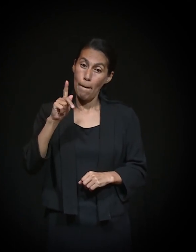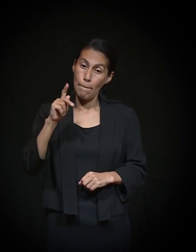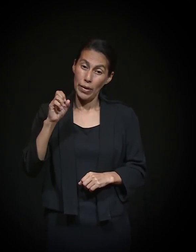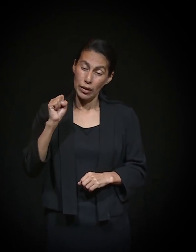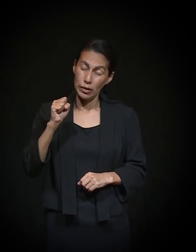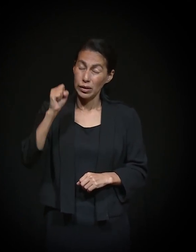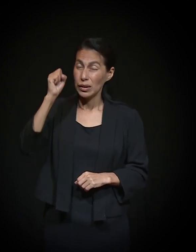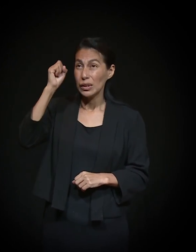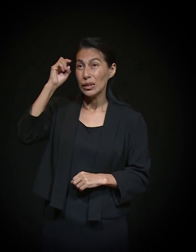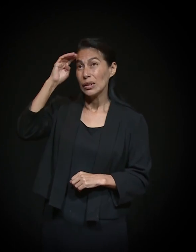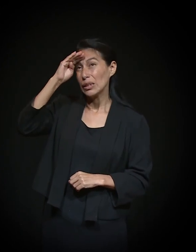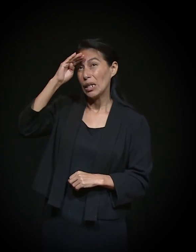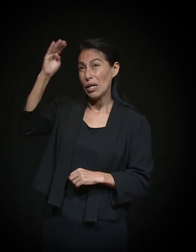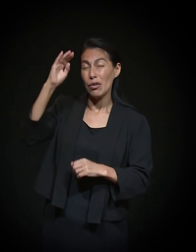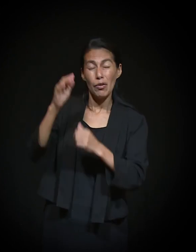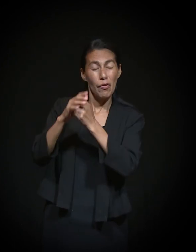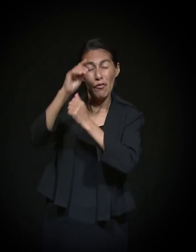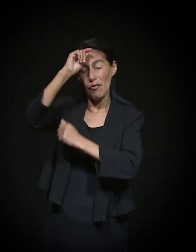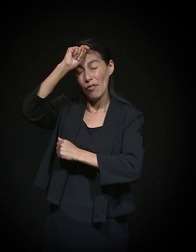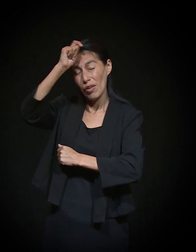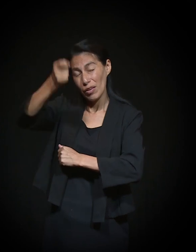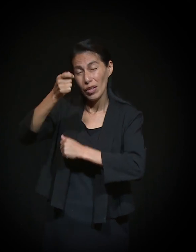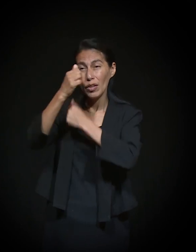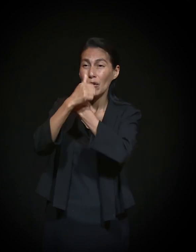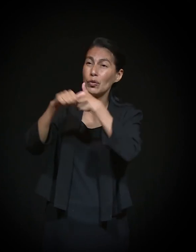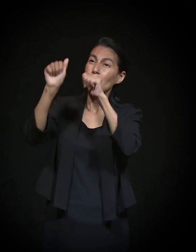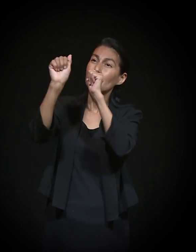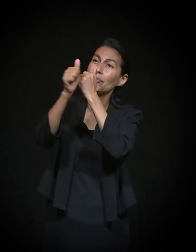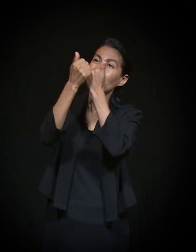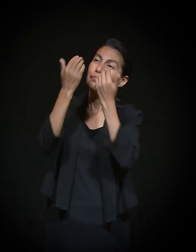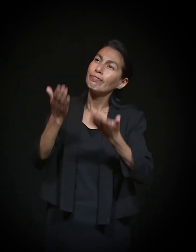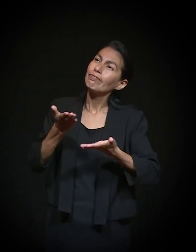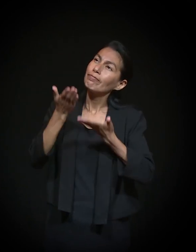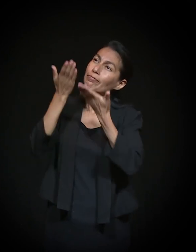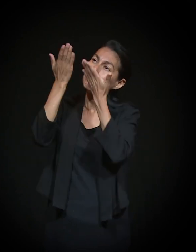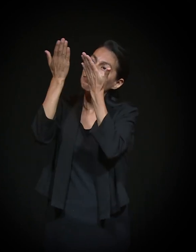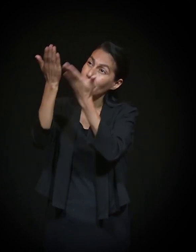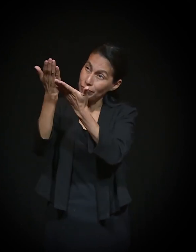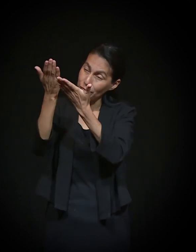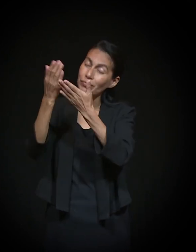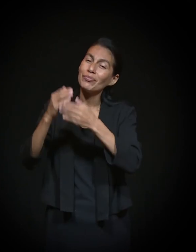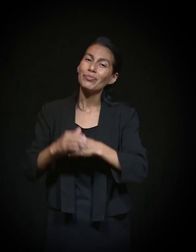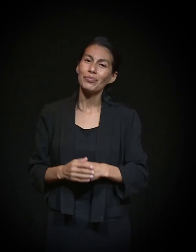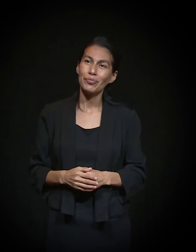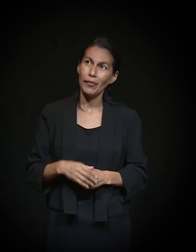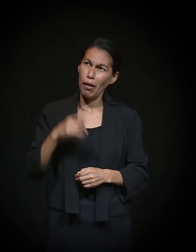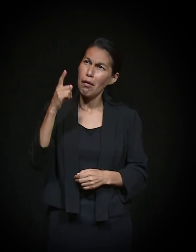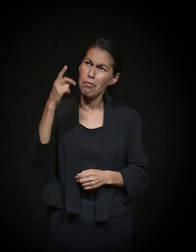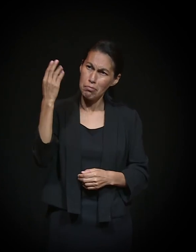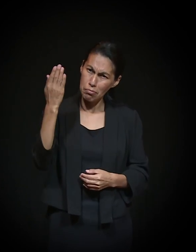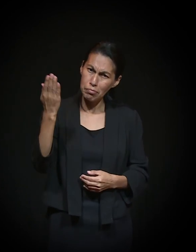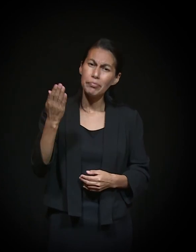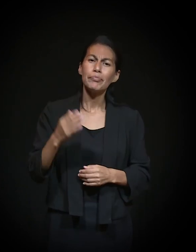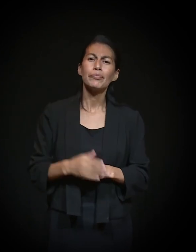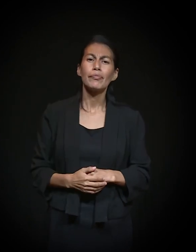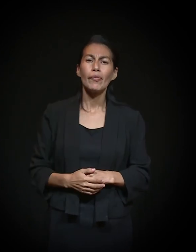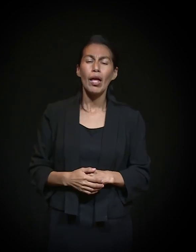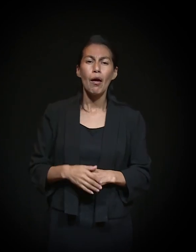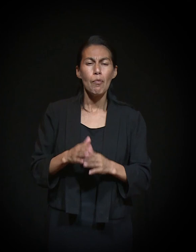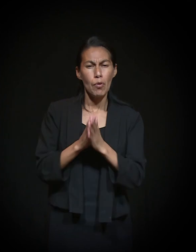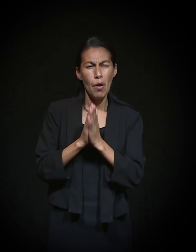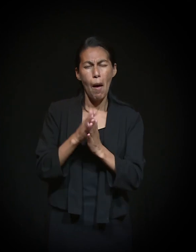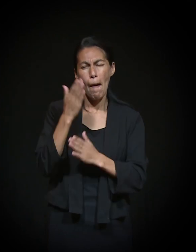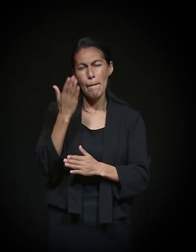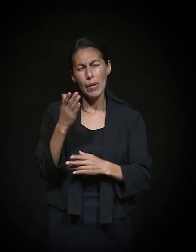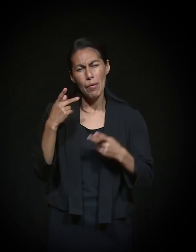Señor Jesucristo, porque él es digno de alabanza y honor. Pido oración por las personas que me rodean,